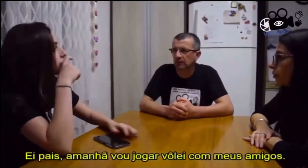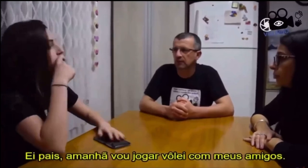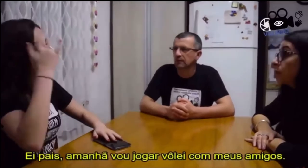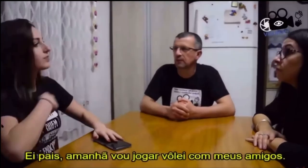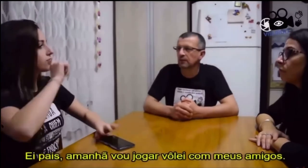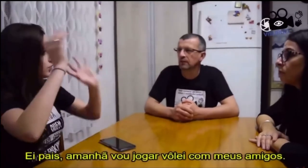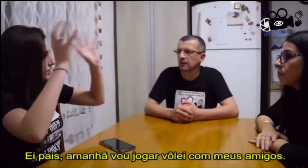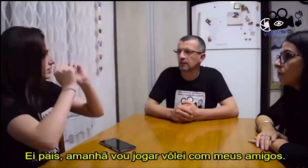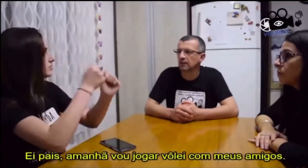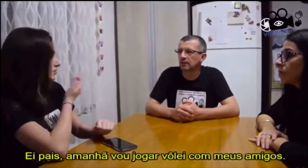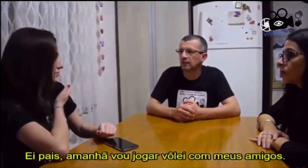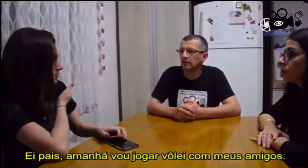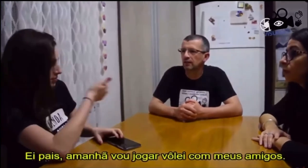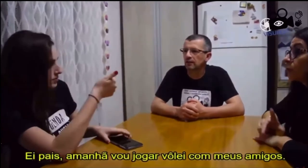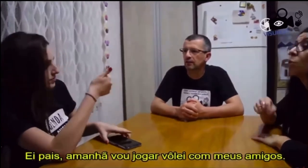Sim,